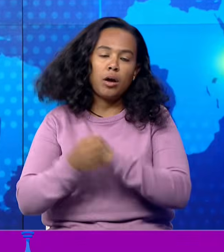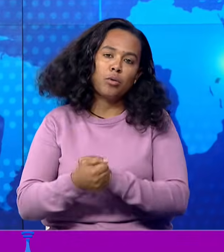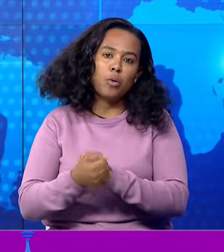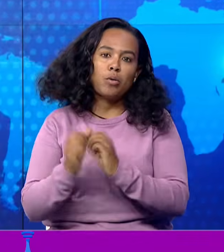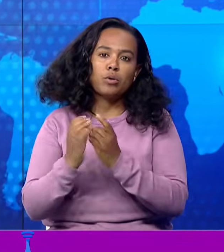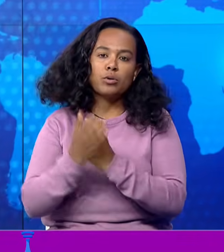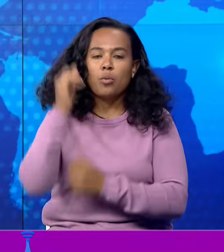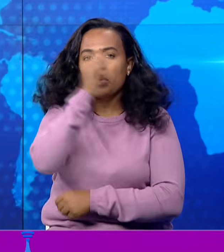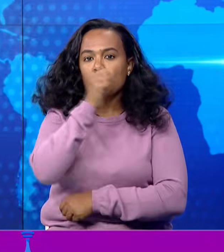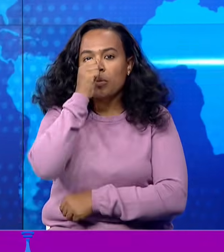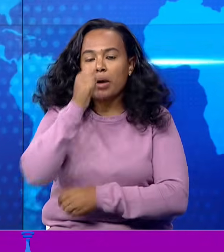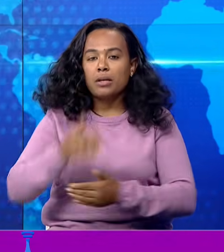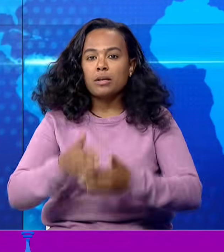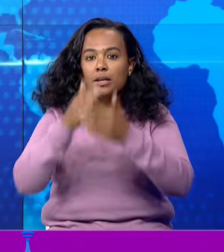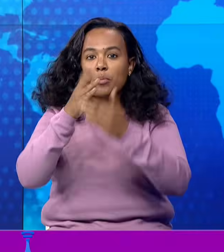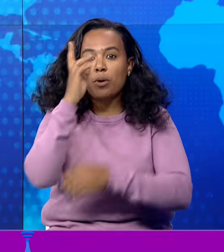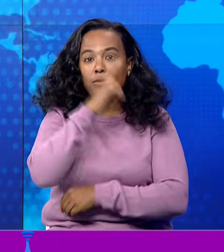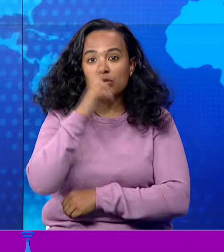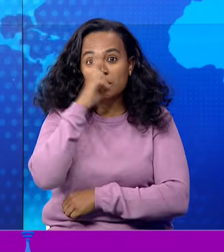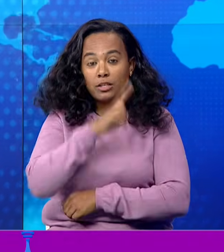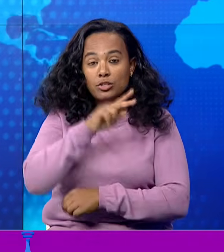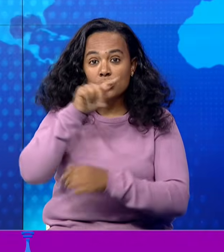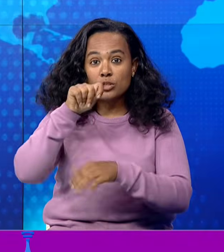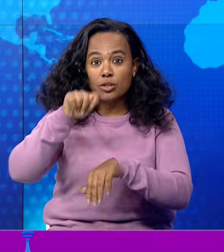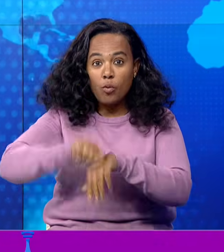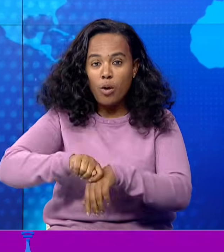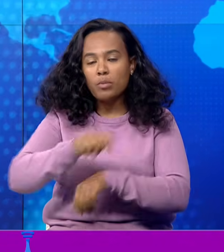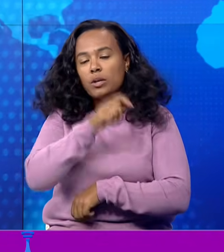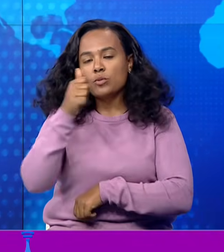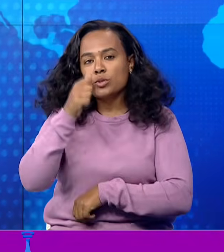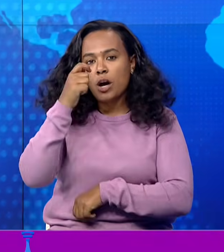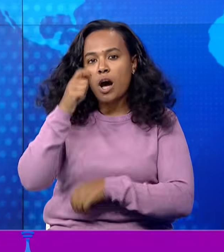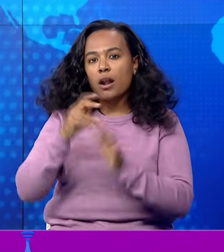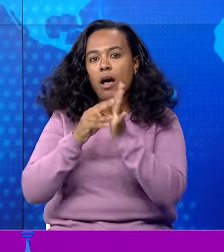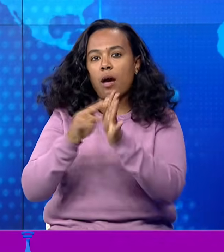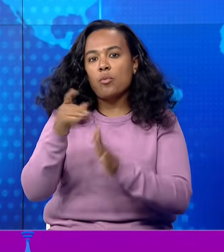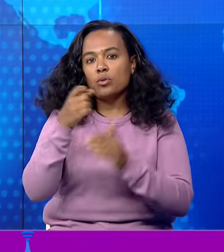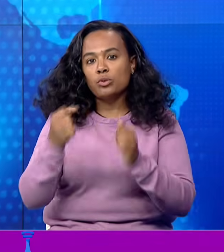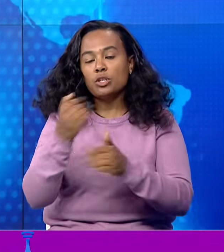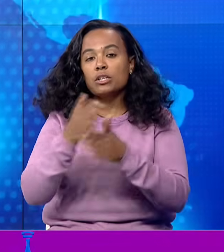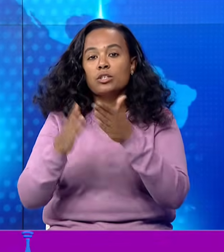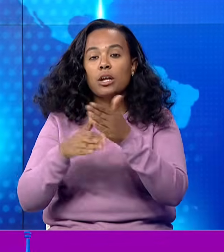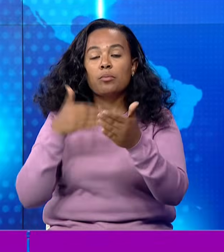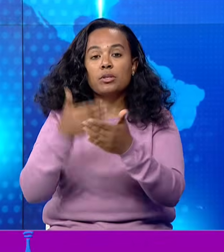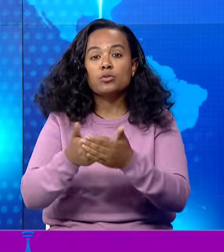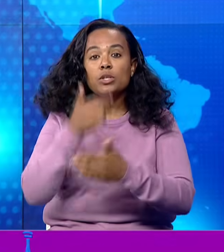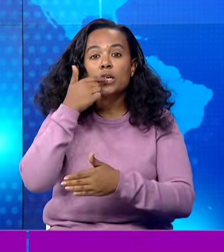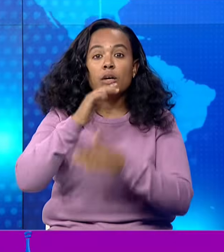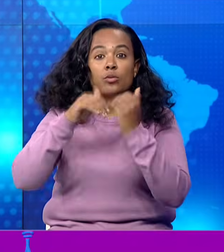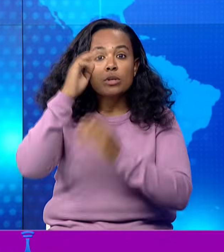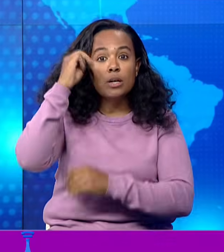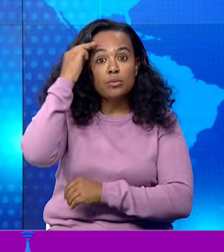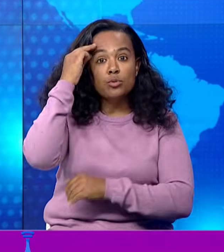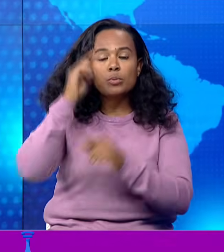ሁኔታው። በኢትዮጵያ የተገነባው የአርቲፊሻል ኢንተለጀንስ ተቋም ለሌሎች አርአያ መሆን የሚችል ደረጃ ላይ መድረሱን የተናገሩት ጠቅላይ ሚኒስትሩ